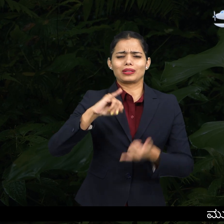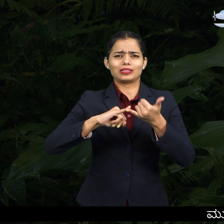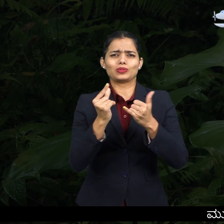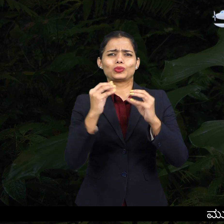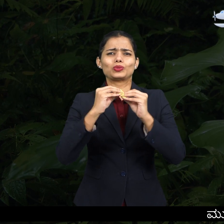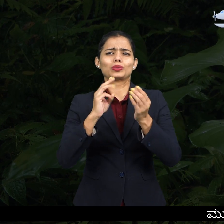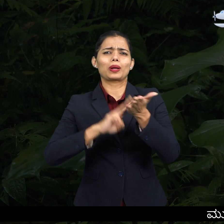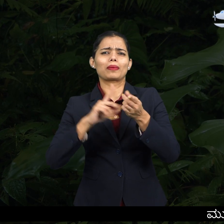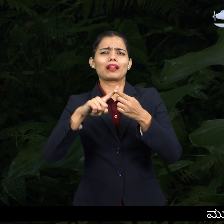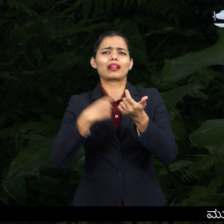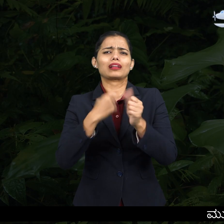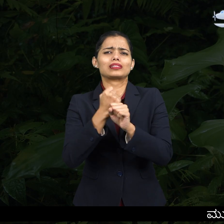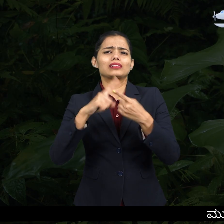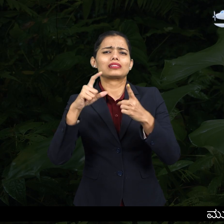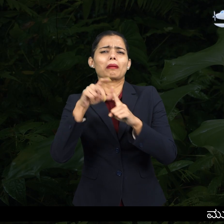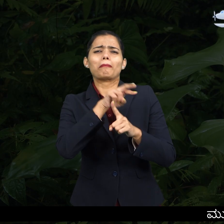ಮುಳುಗಿದೆ,